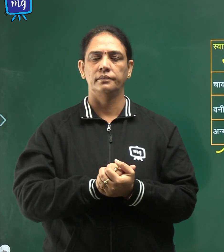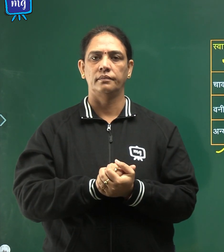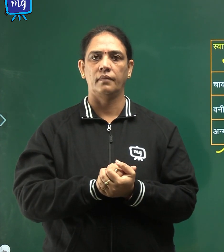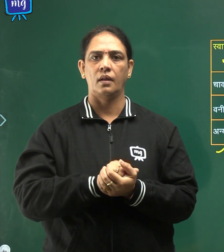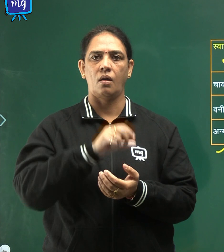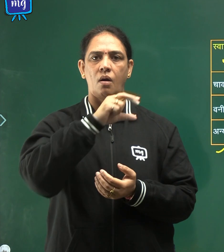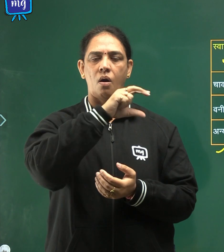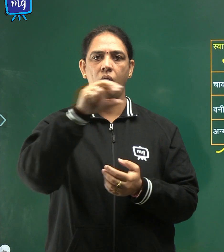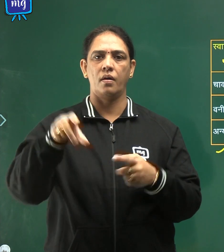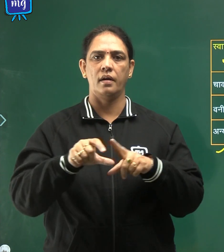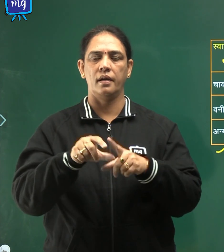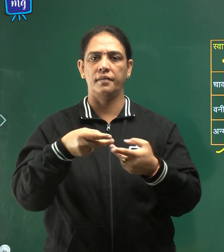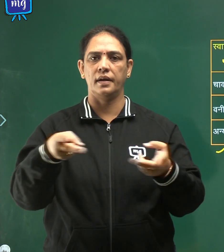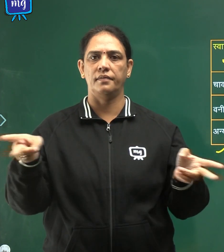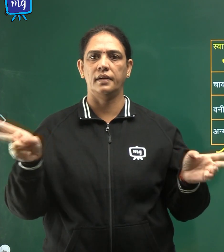व अन्य